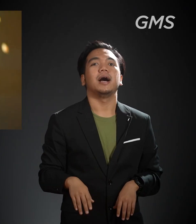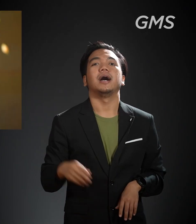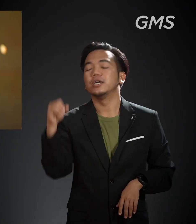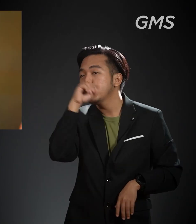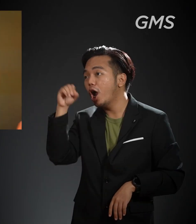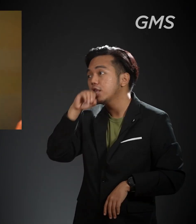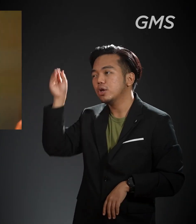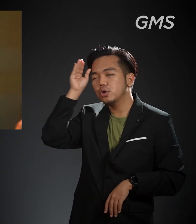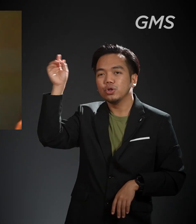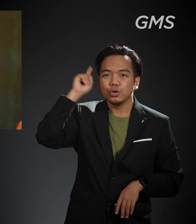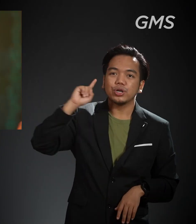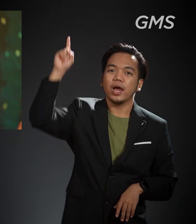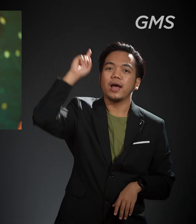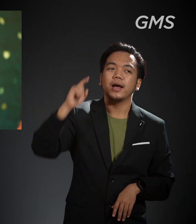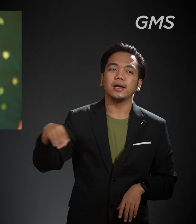bagi Dia